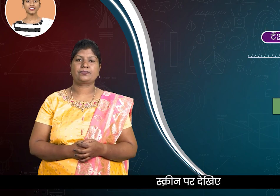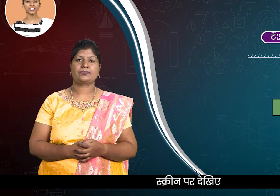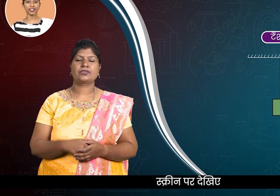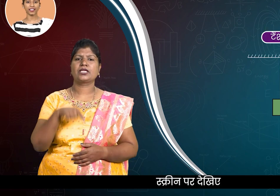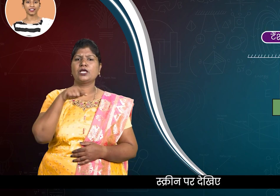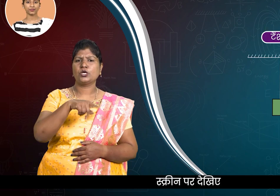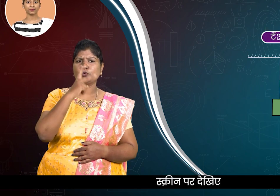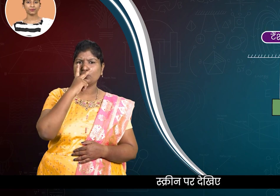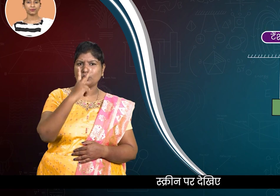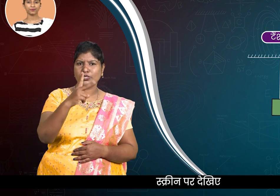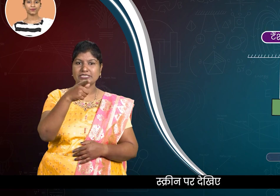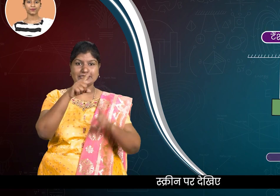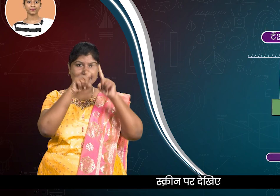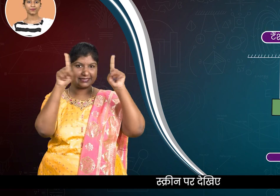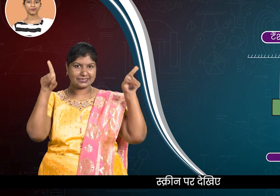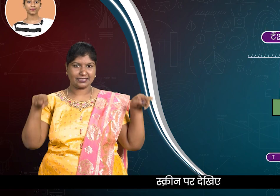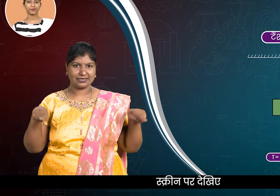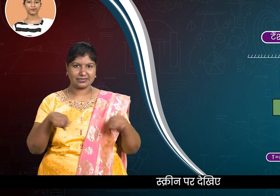स्क्रीन पर देखिए,